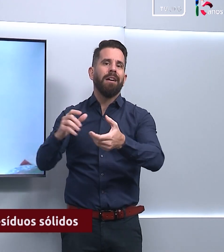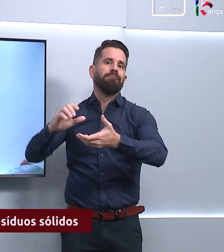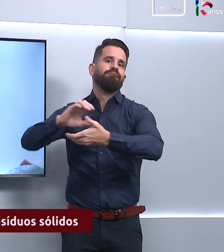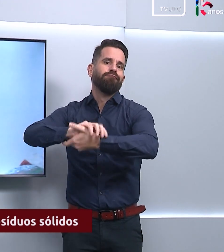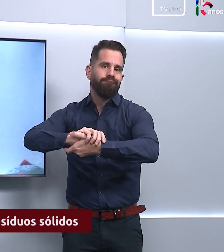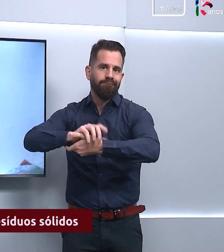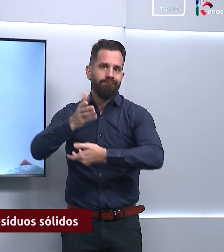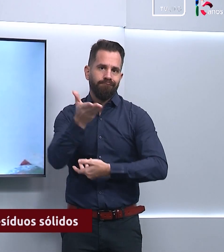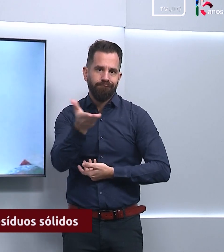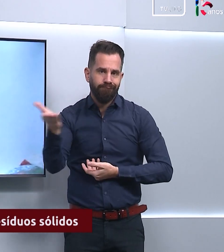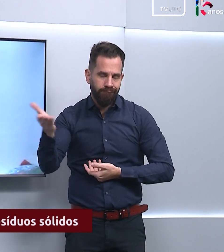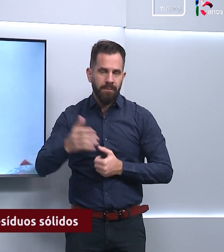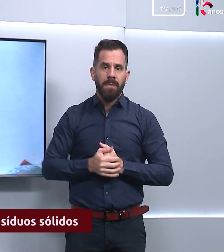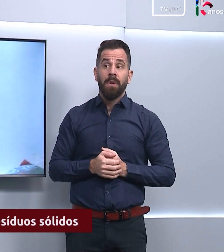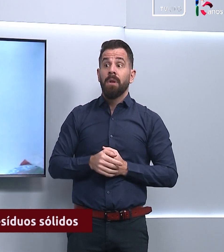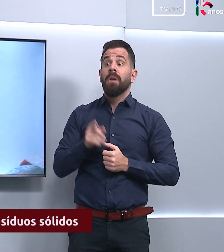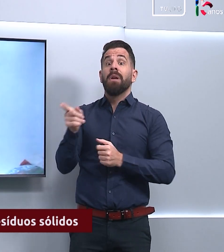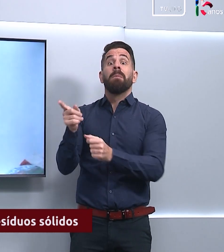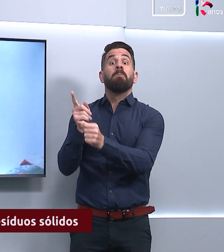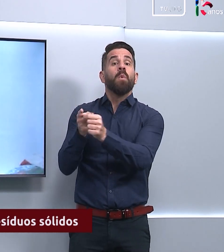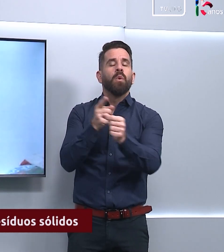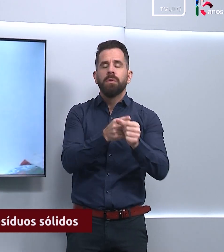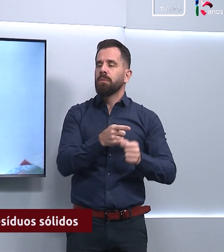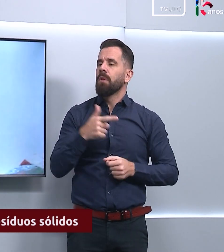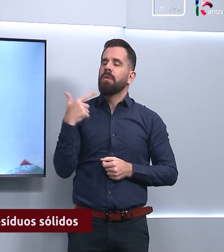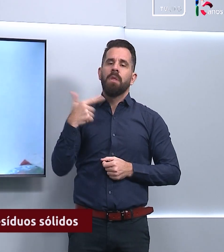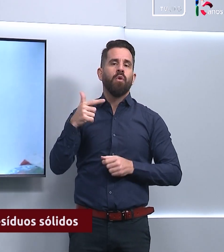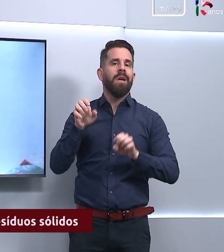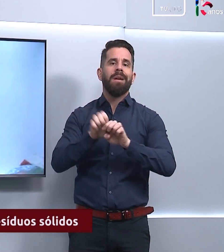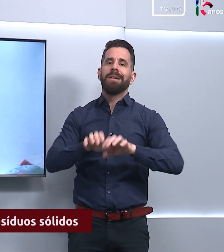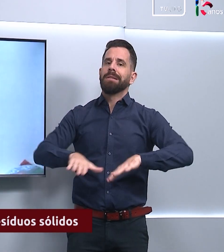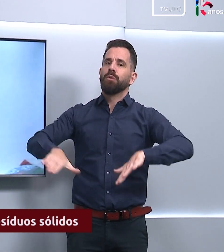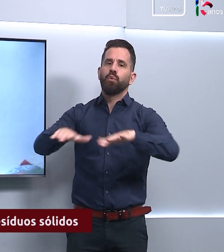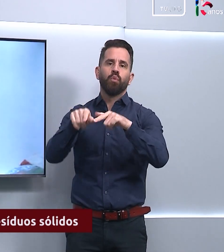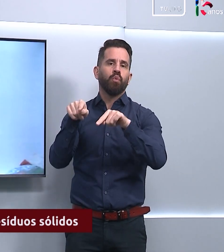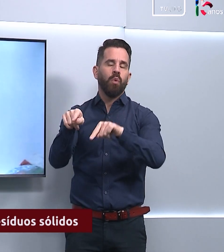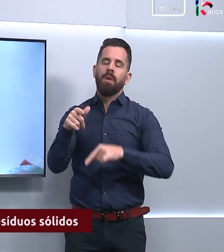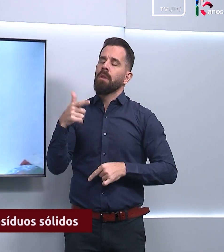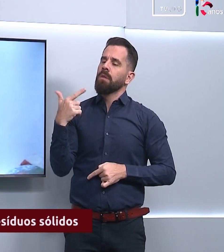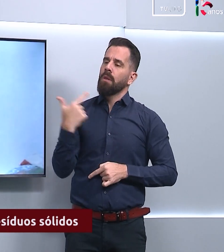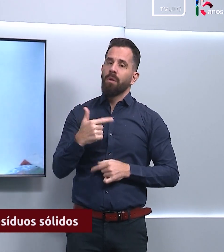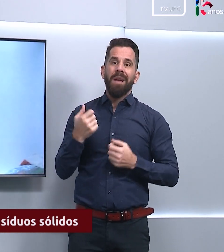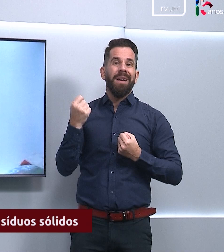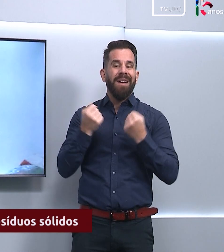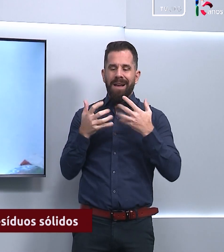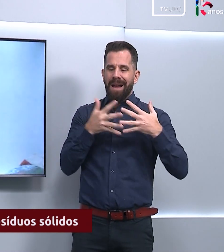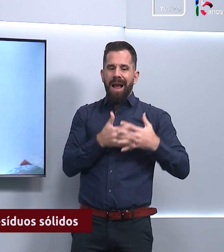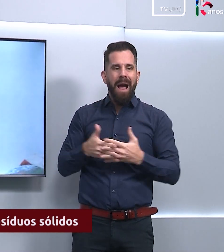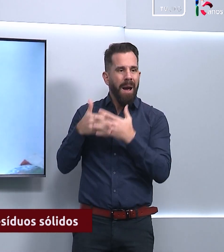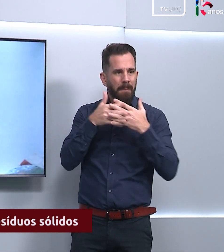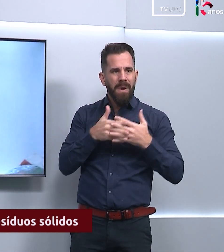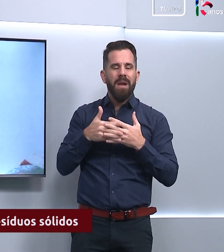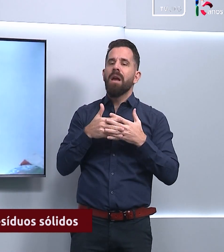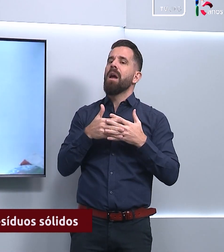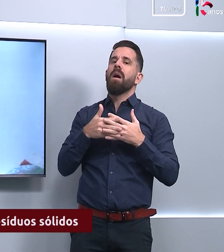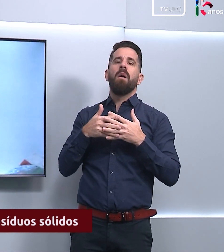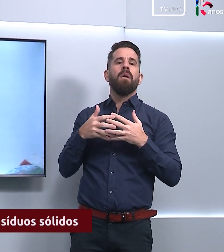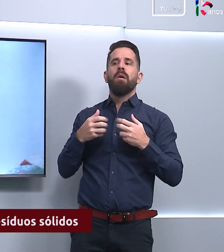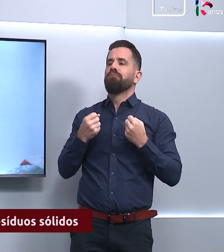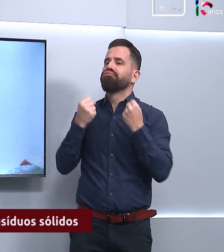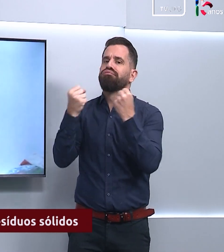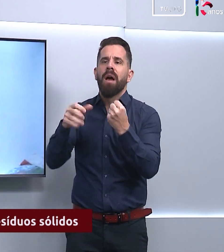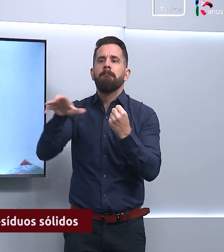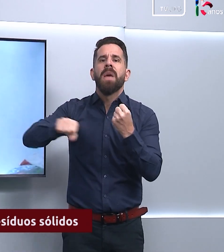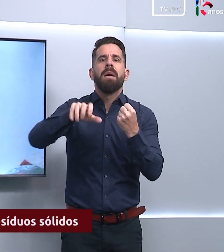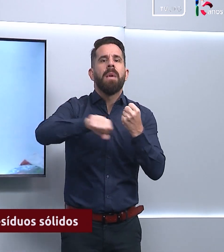Os municípios não têm escala, não têm estrutura e escala para providenciarem essa destinação sozinhos. É